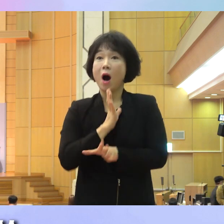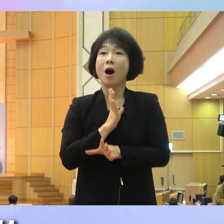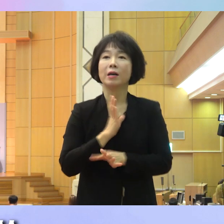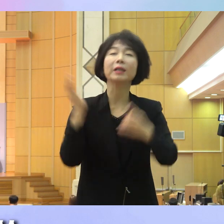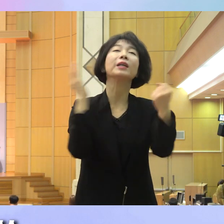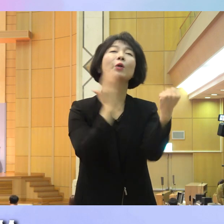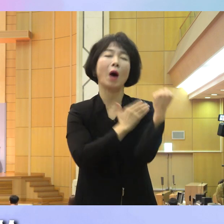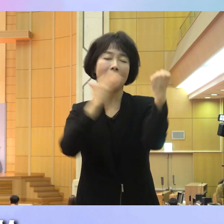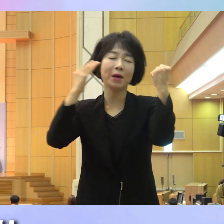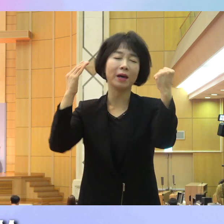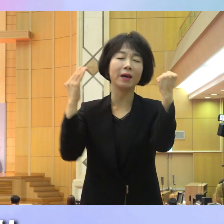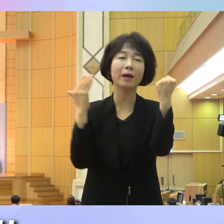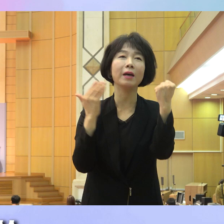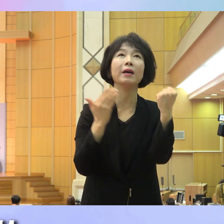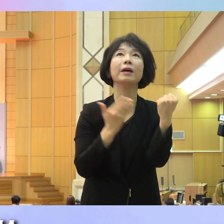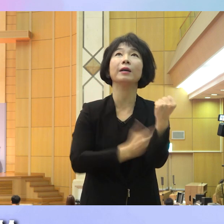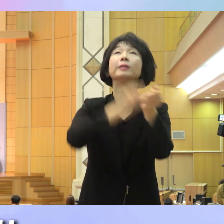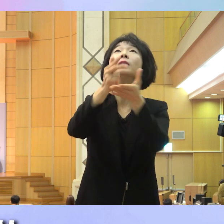놀라운 능력이로다.